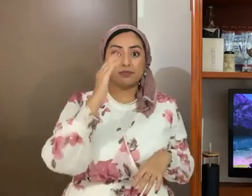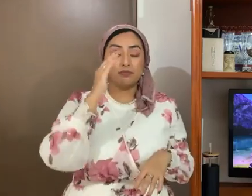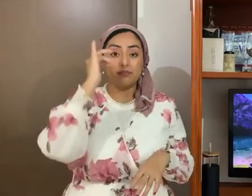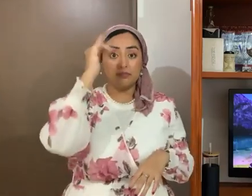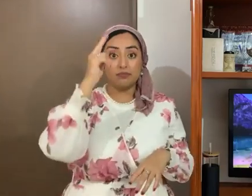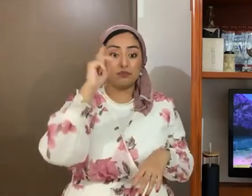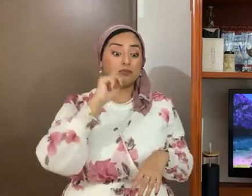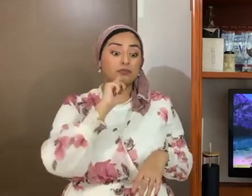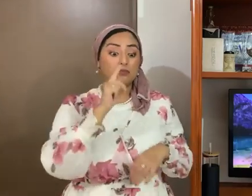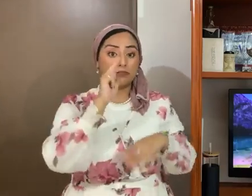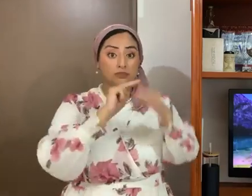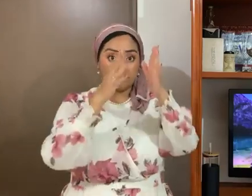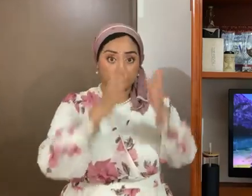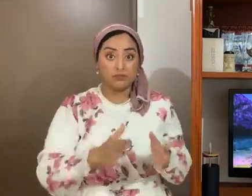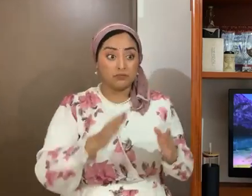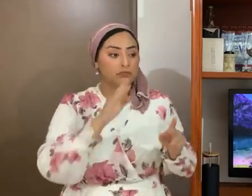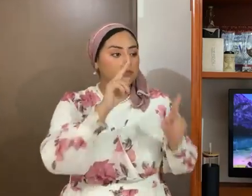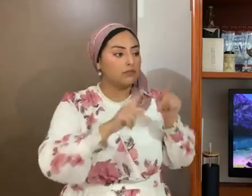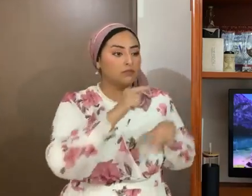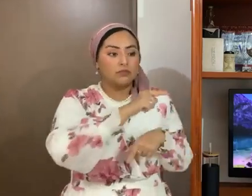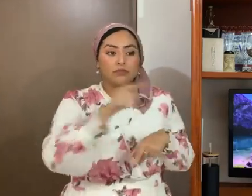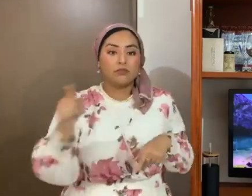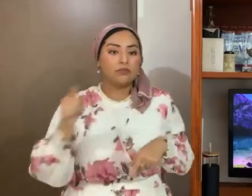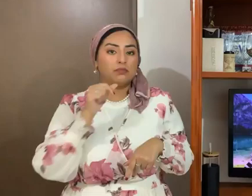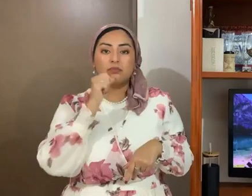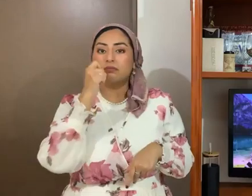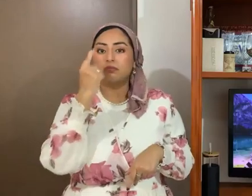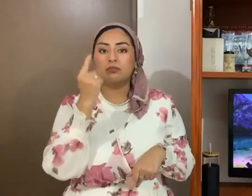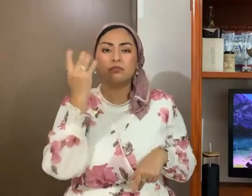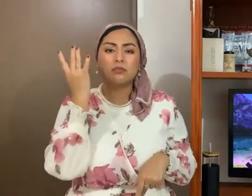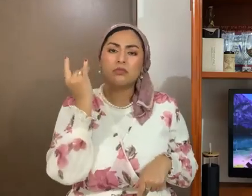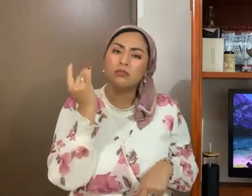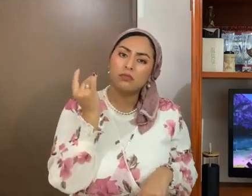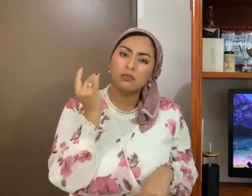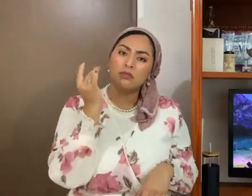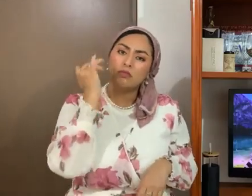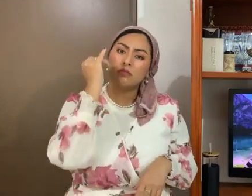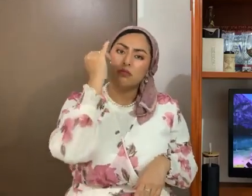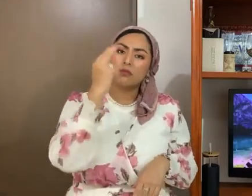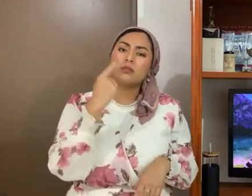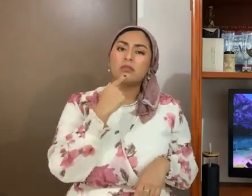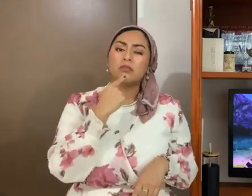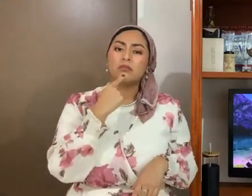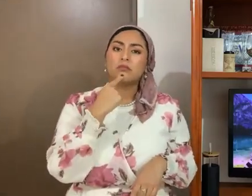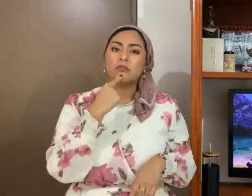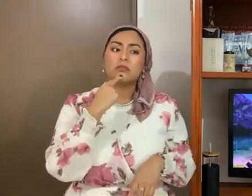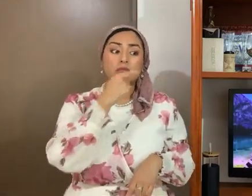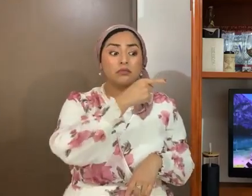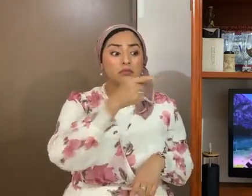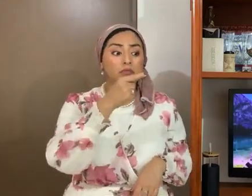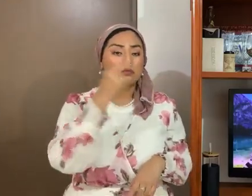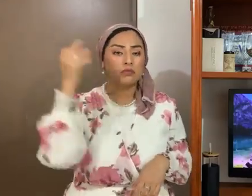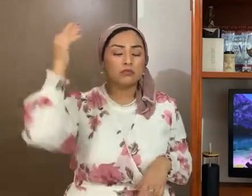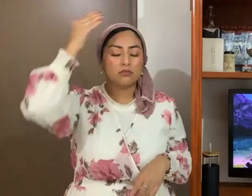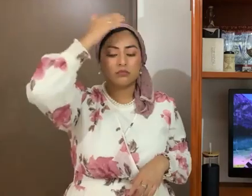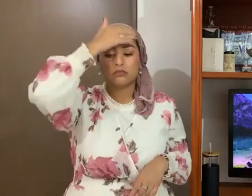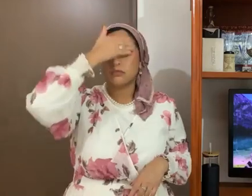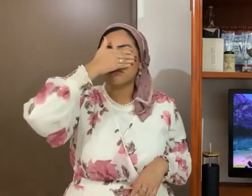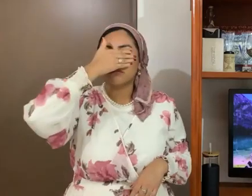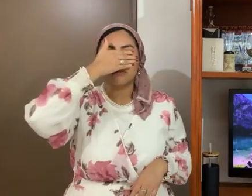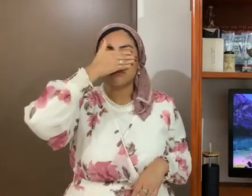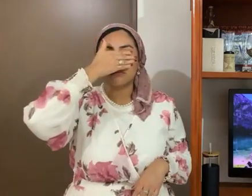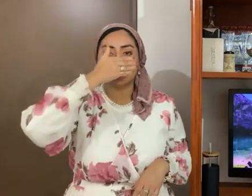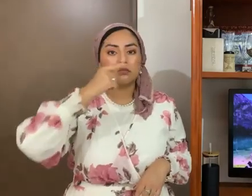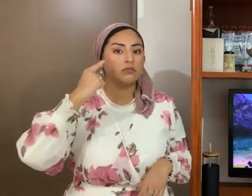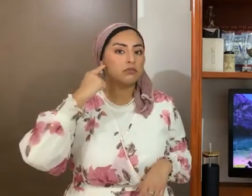sus siervos para que hablen al pueblo, pero el pueblo no iba a entender. ¿Por qué? ¿Por qué Yahweh dice aquí que ceguen sus ojos para que no vean